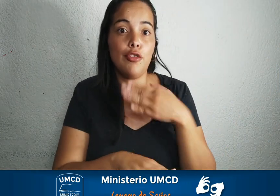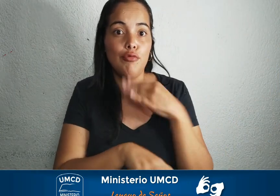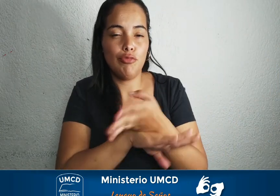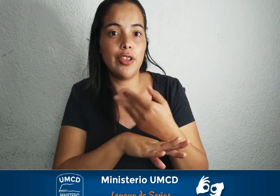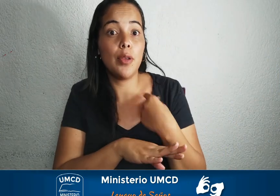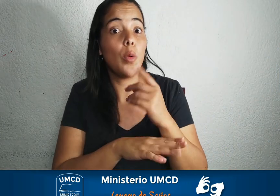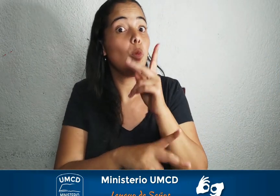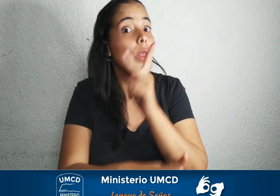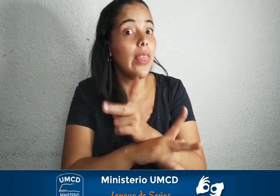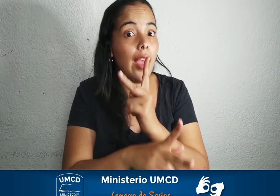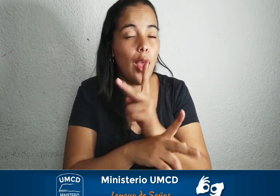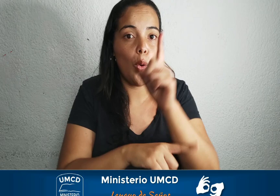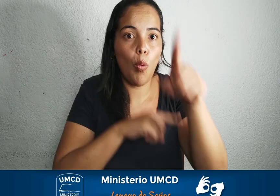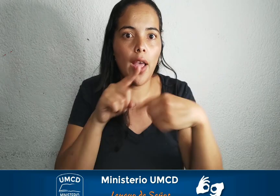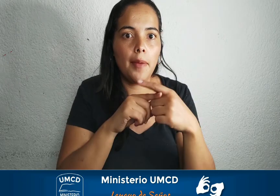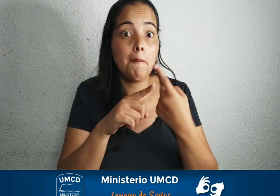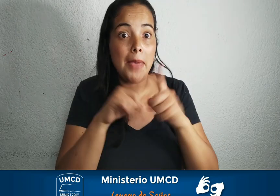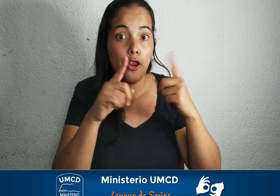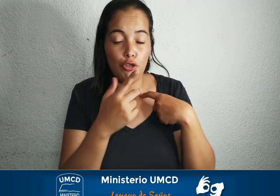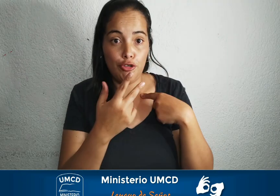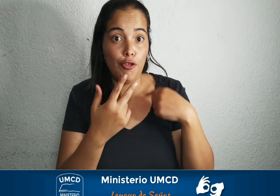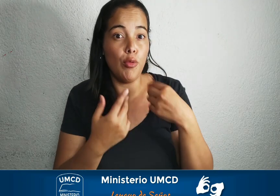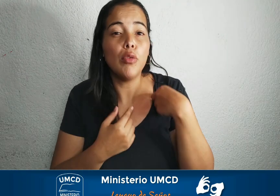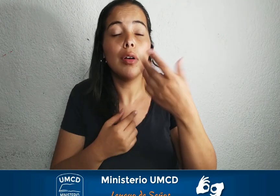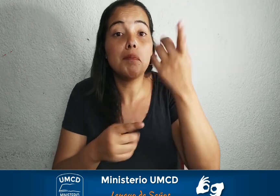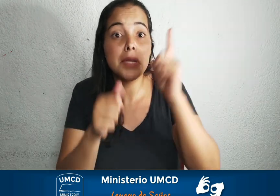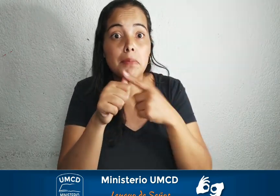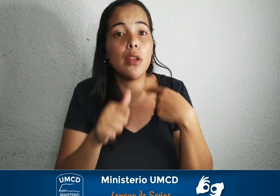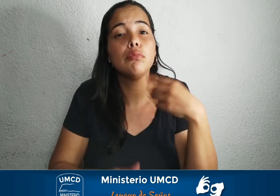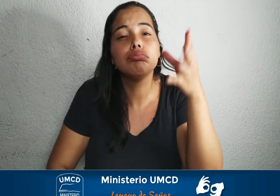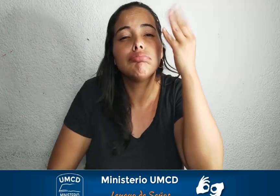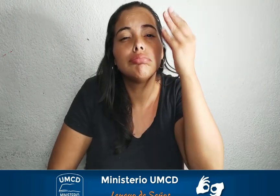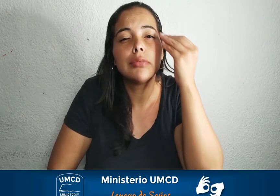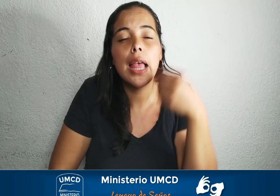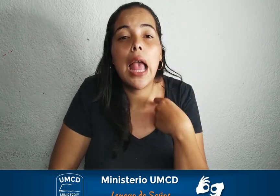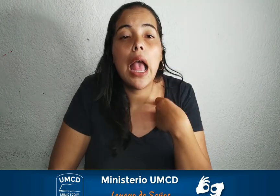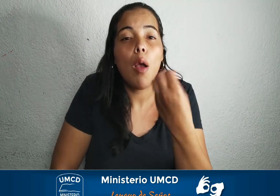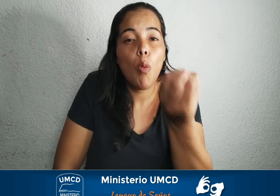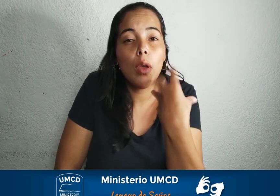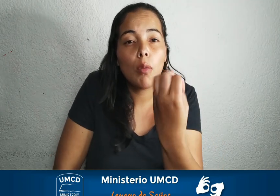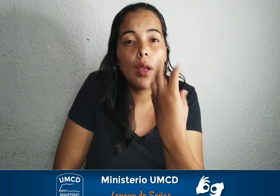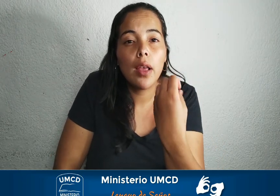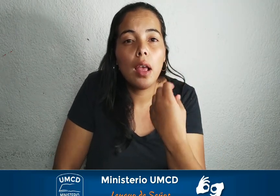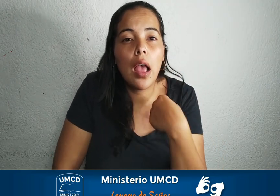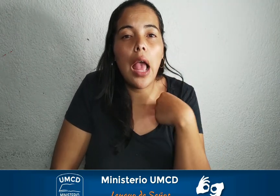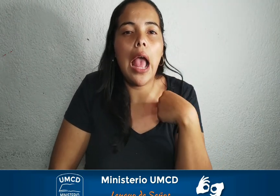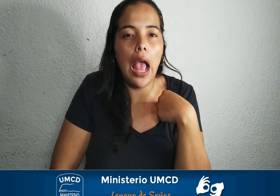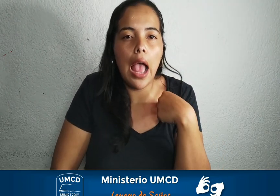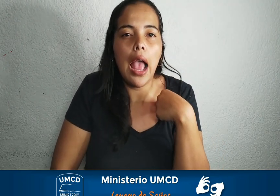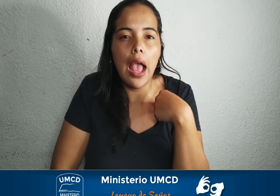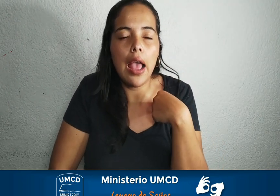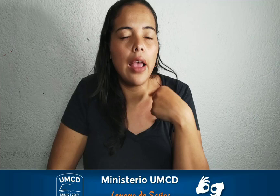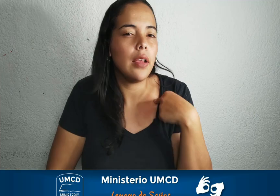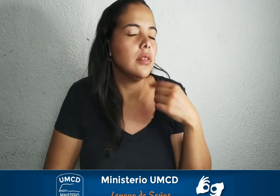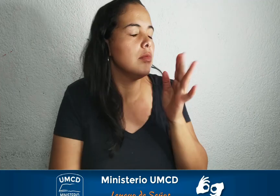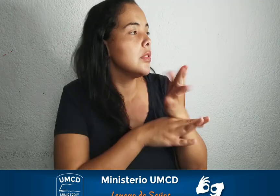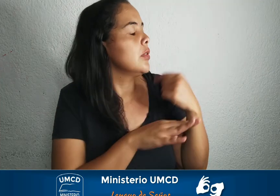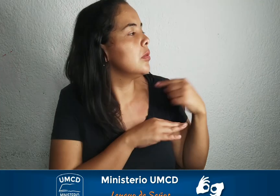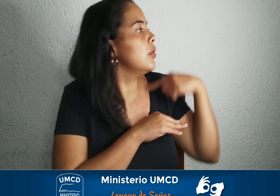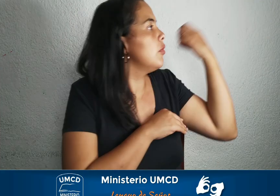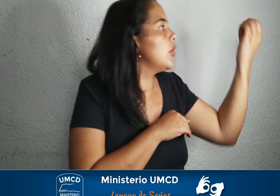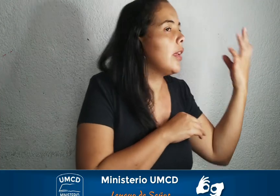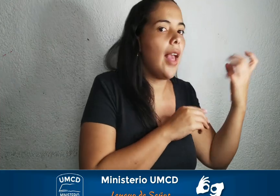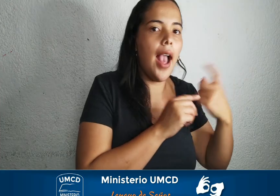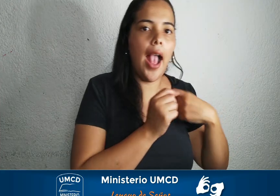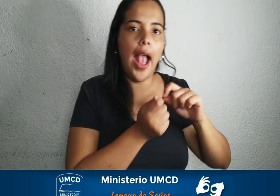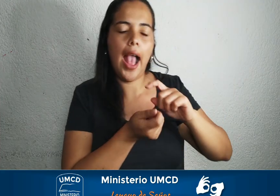llega el mensaje y cambia la manera como ese mensaje llega, se conoce como ruido. En otras